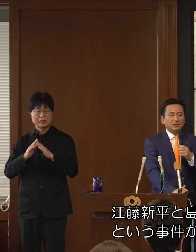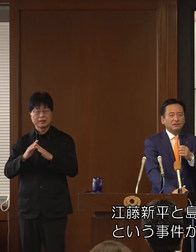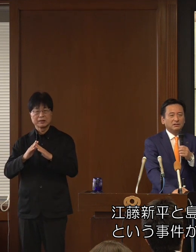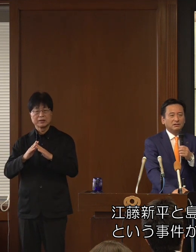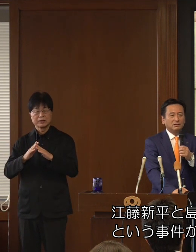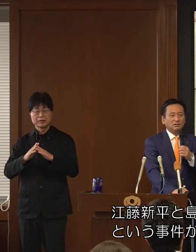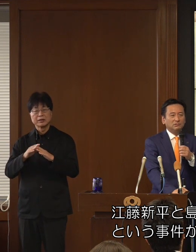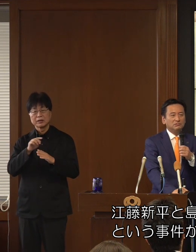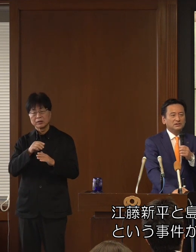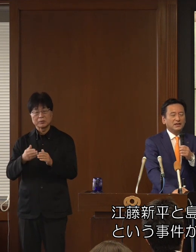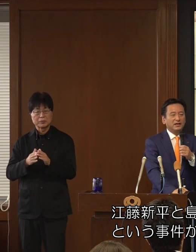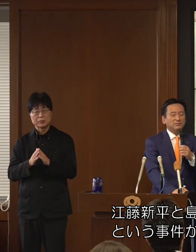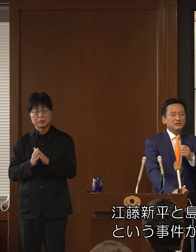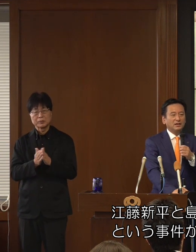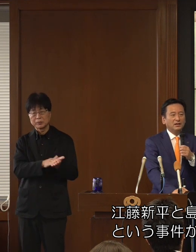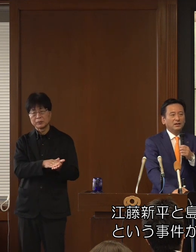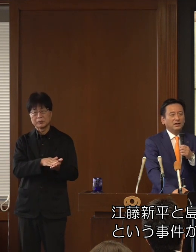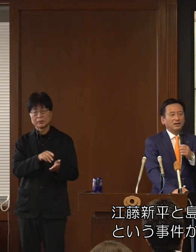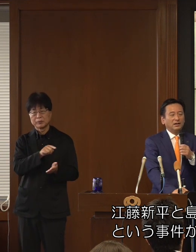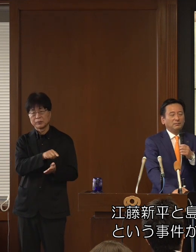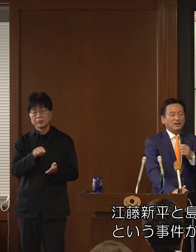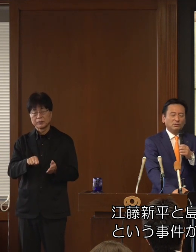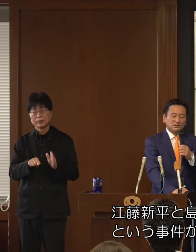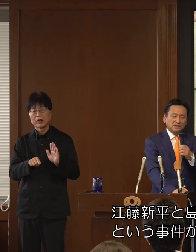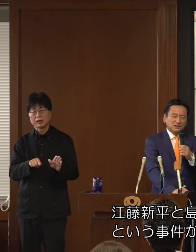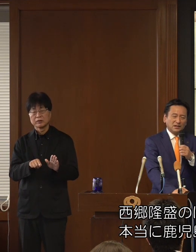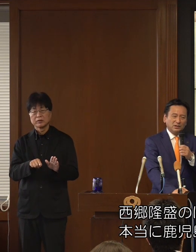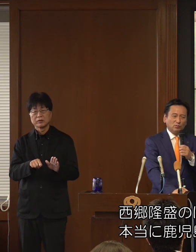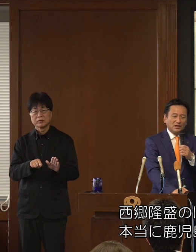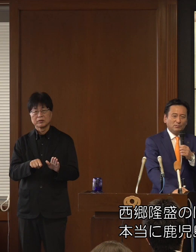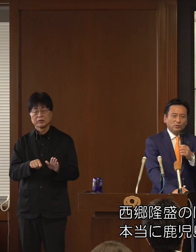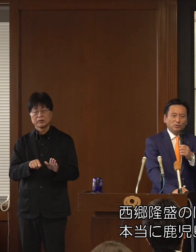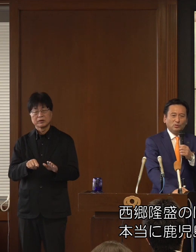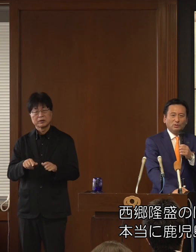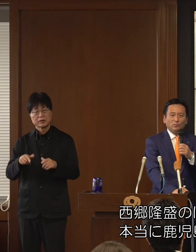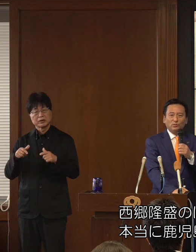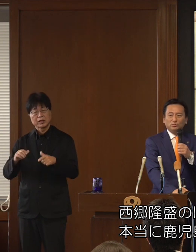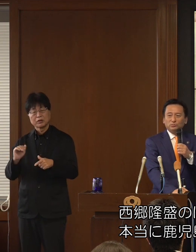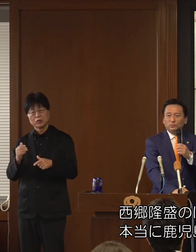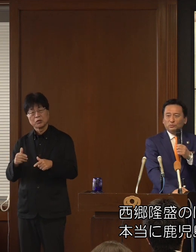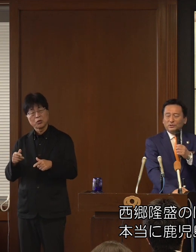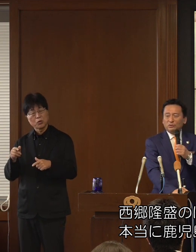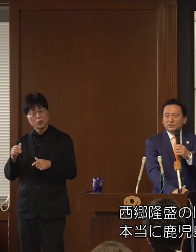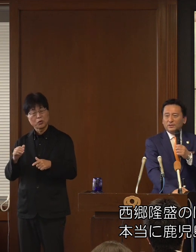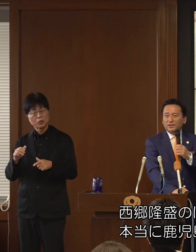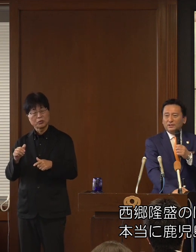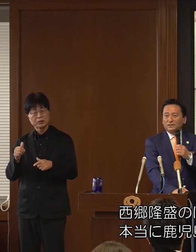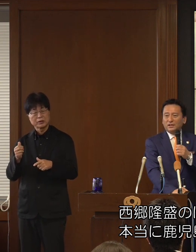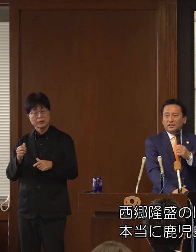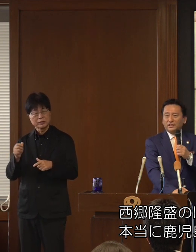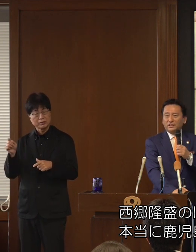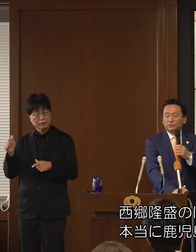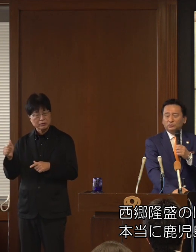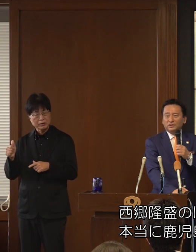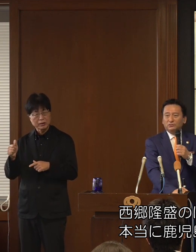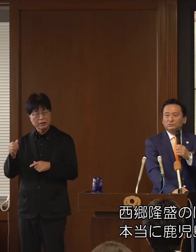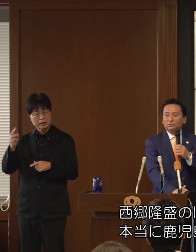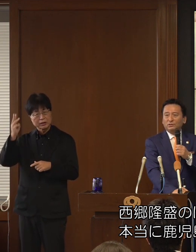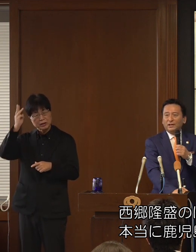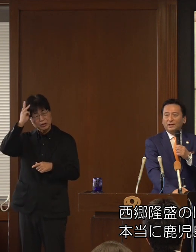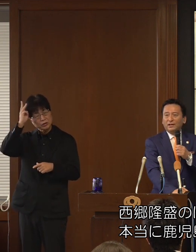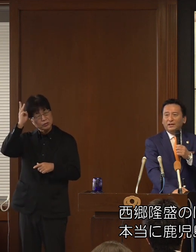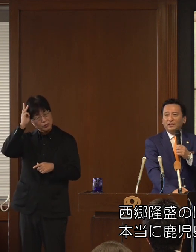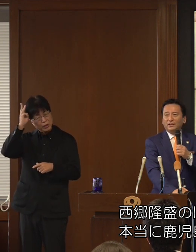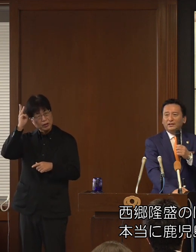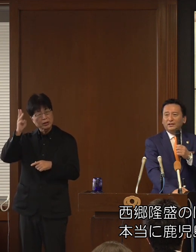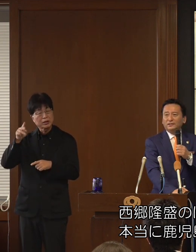停止したという事件がありました。まあ、西郷隆盛の方はもう本当に鹿児島県挙げての復権運